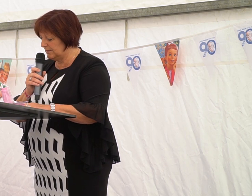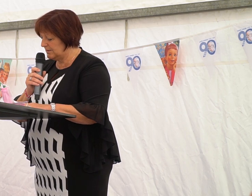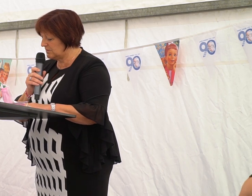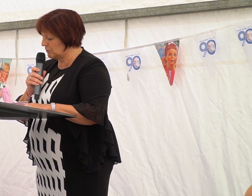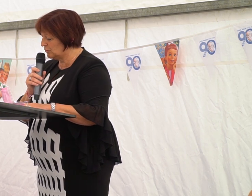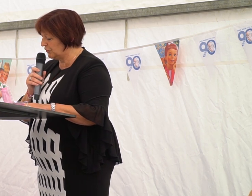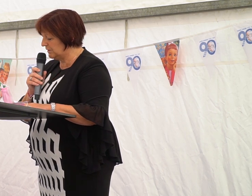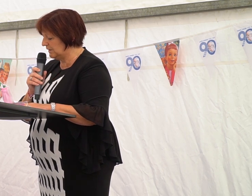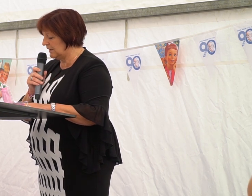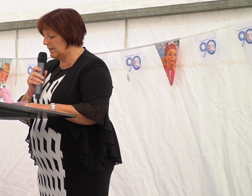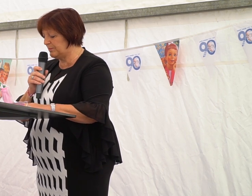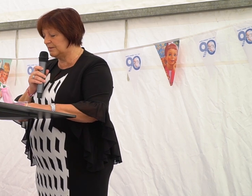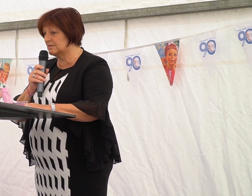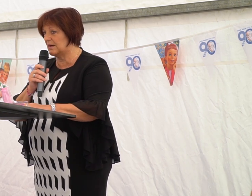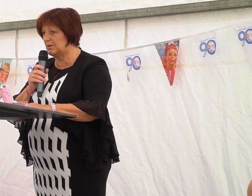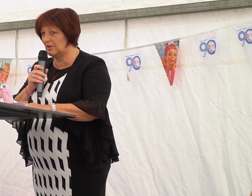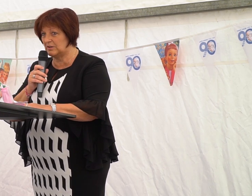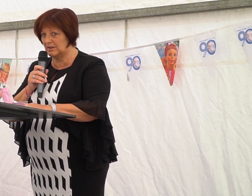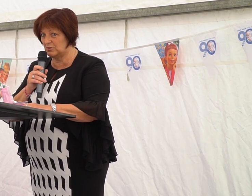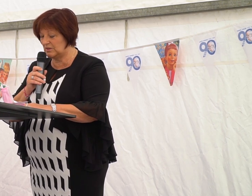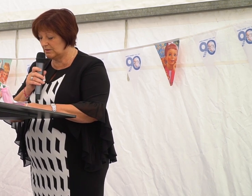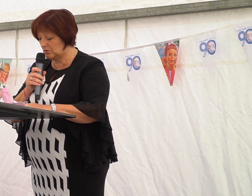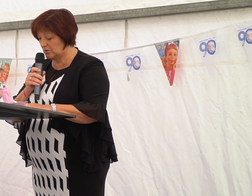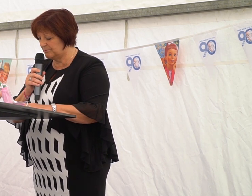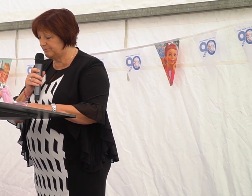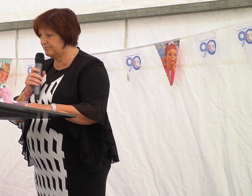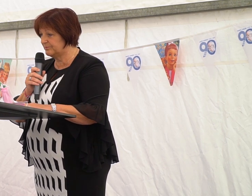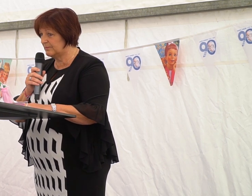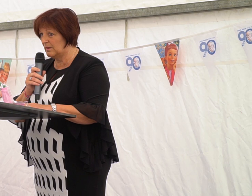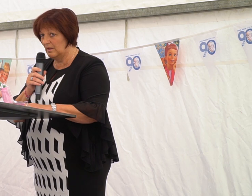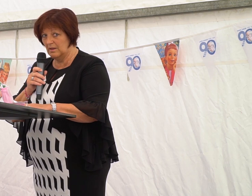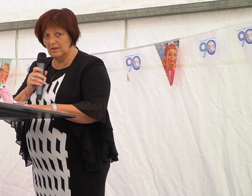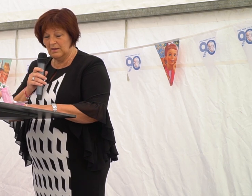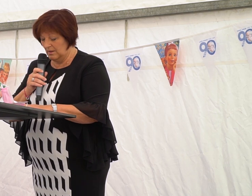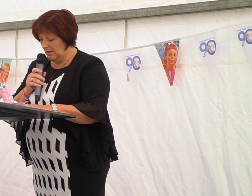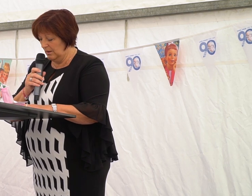Marcel Marlier laisse un souvenir impérissable à chacun de ses lecteurs.